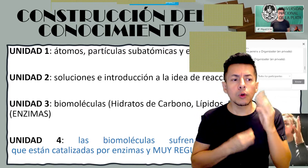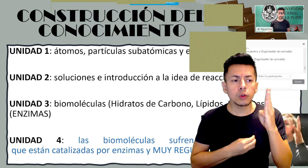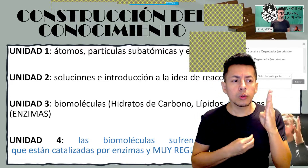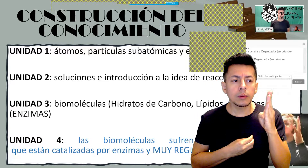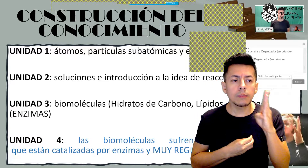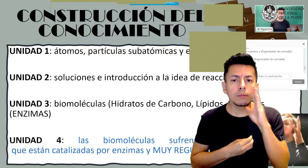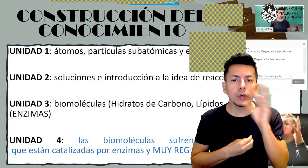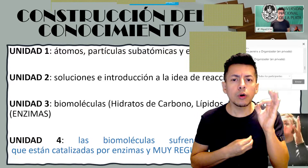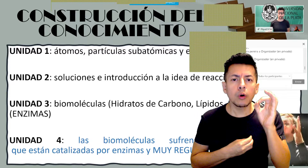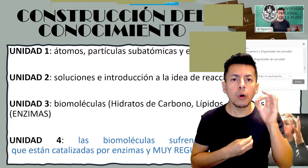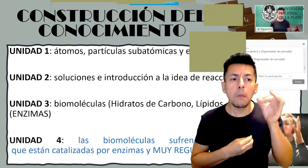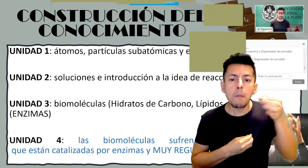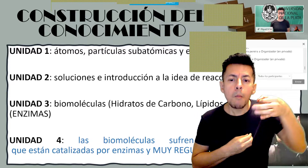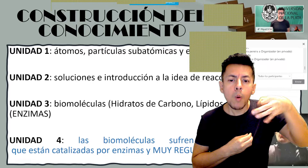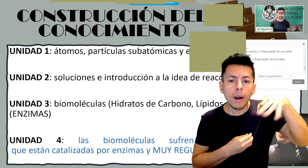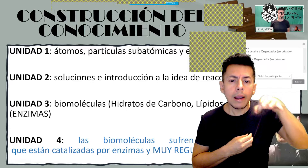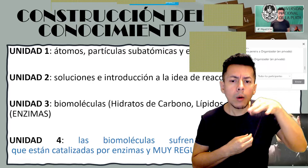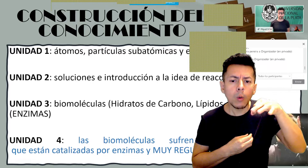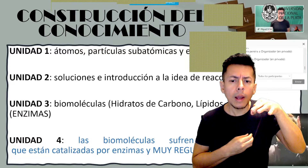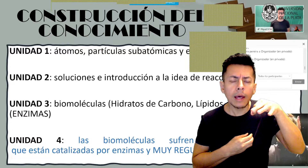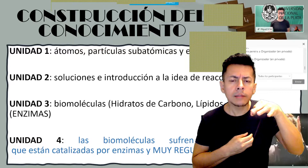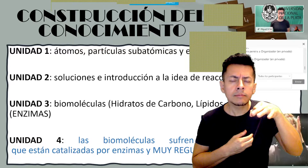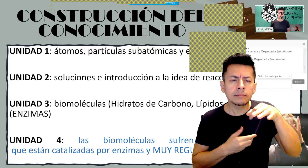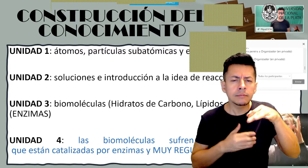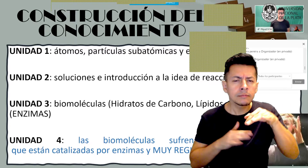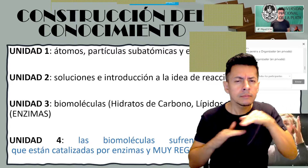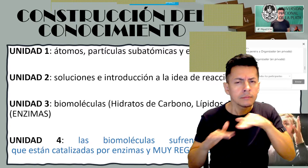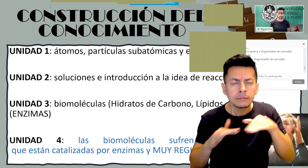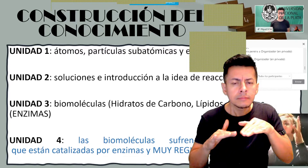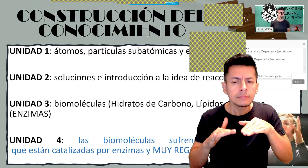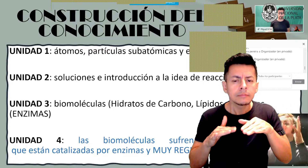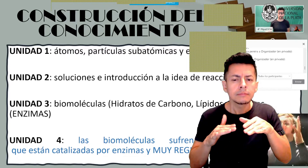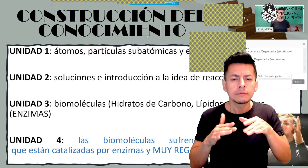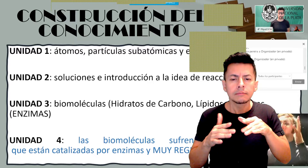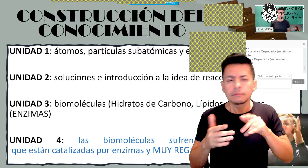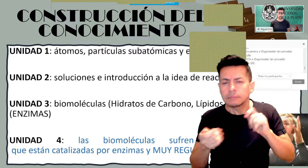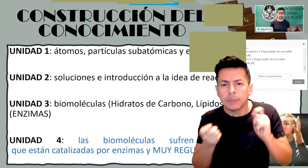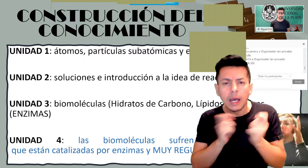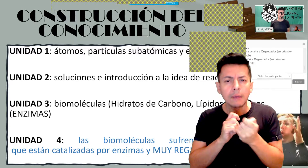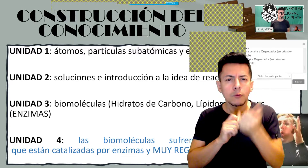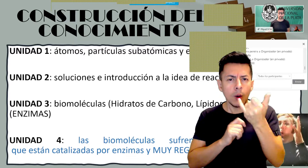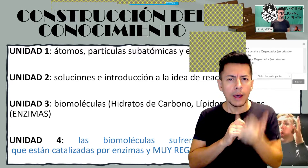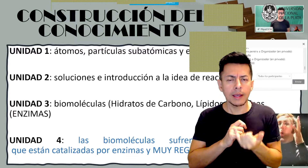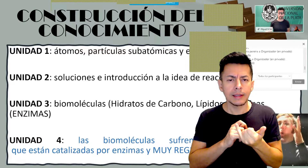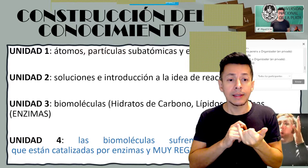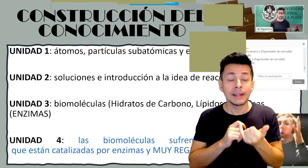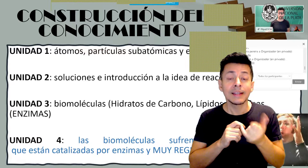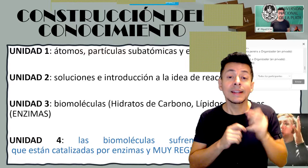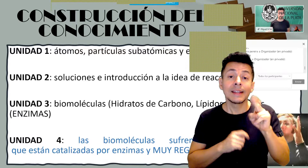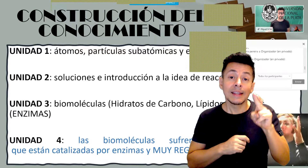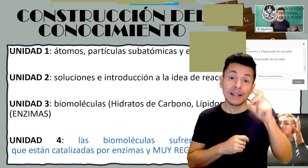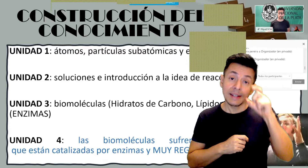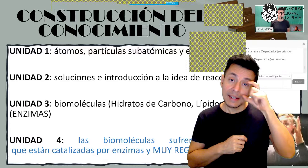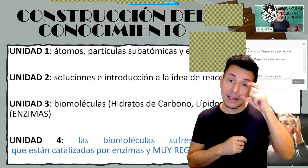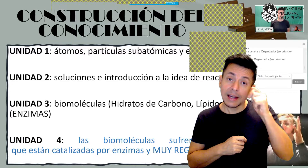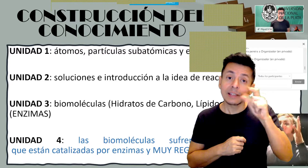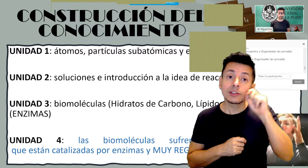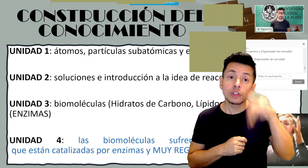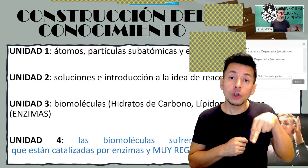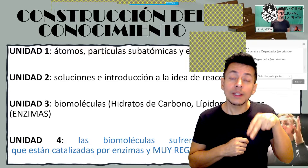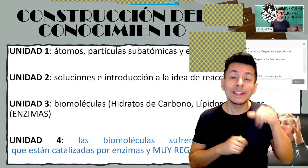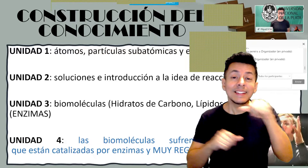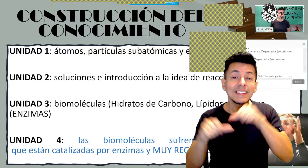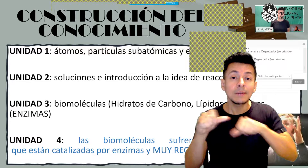están catalizadas por enzimas y estas reacciones químicas se encuentran muy reguladas,